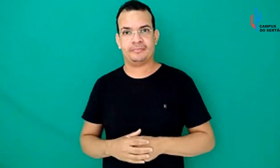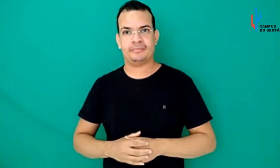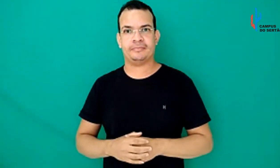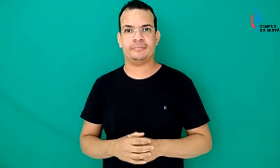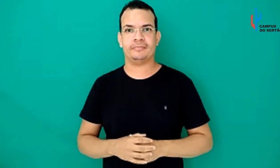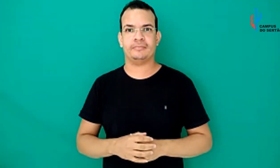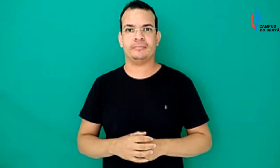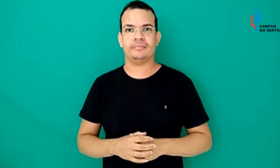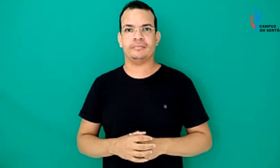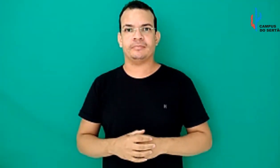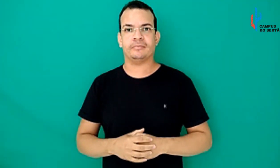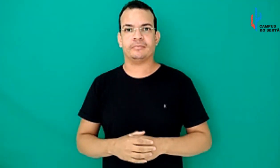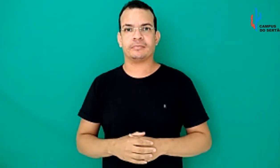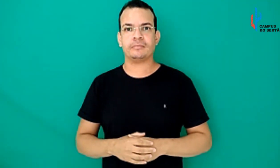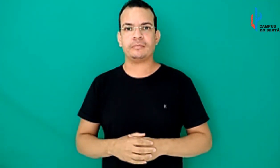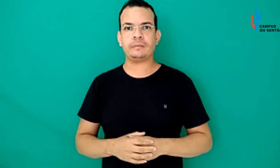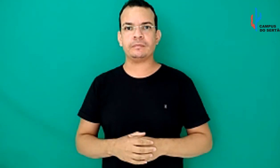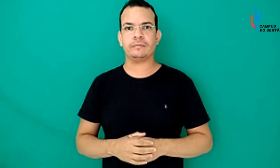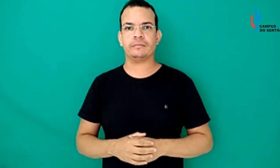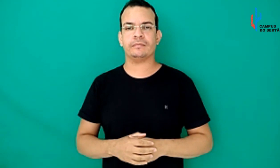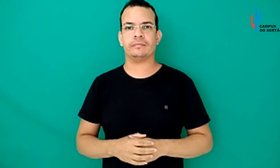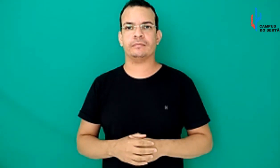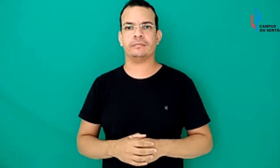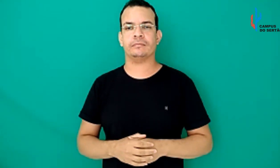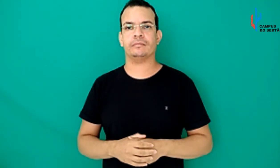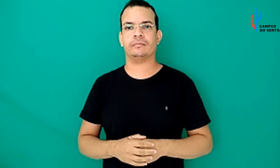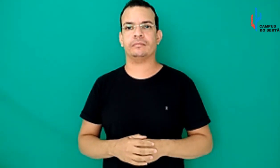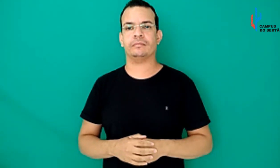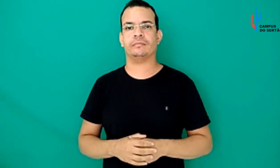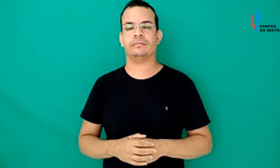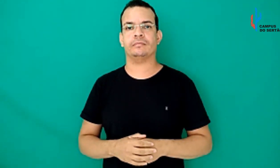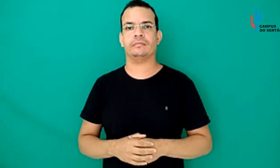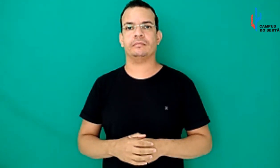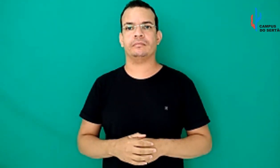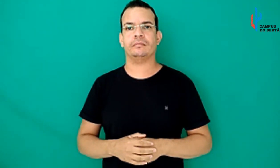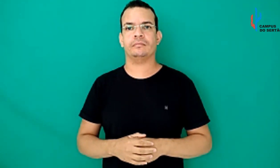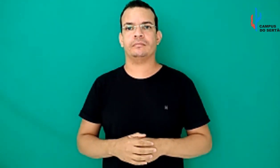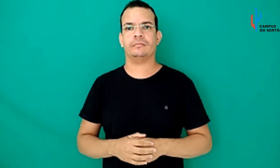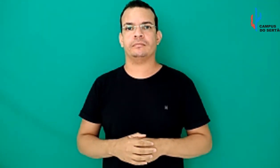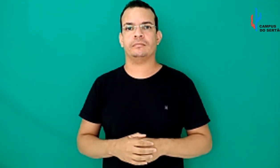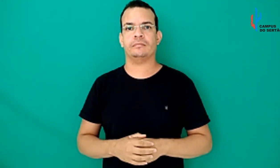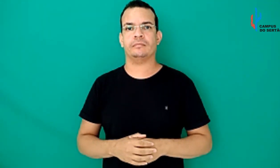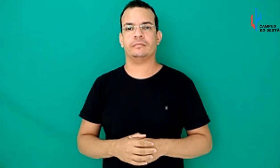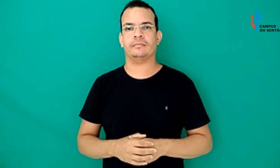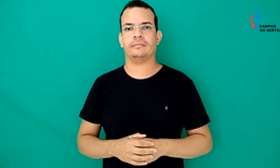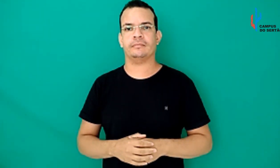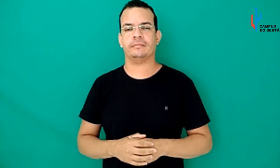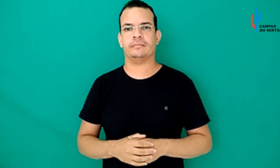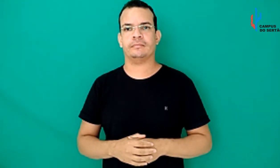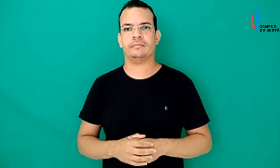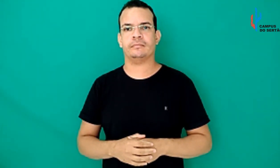entrando, podem colocar sua localização no chat, suas informações pessoais.